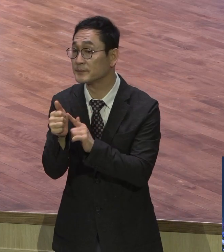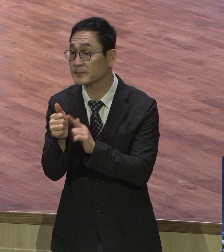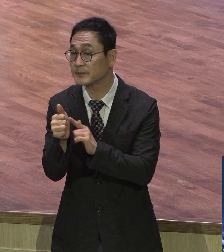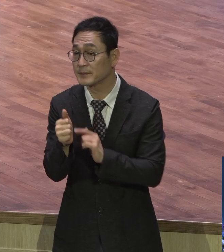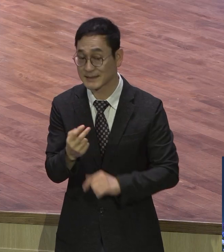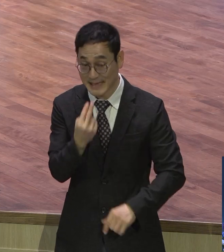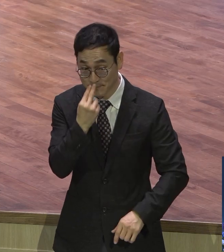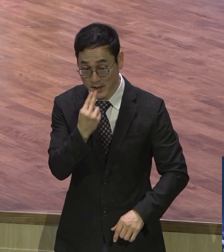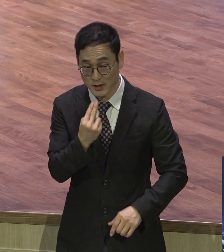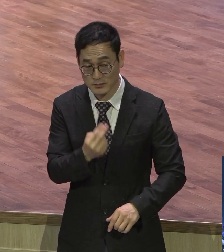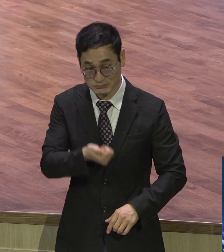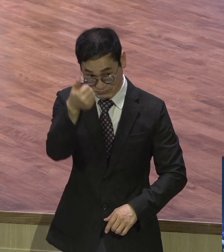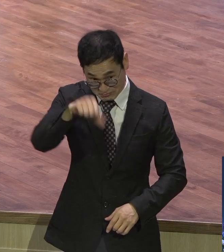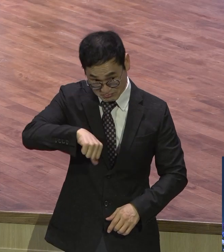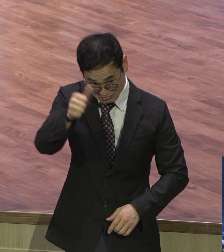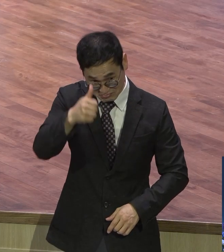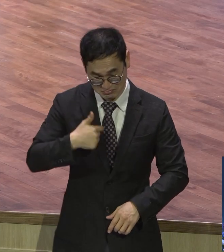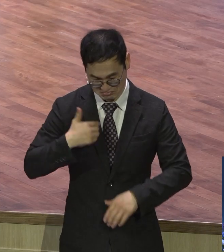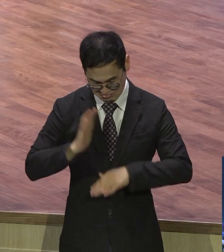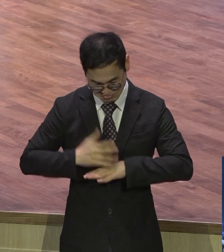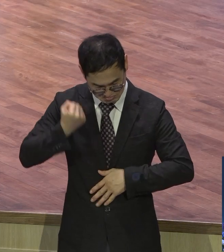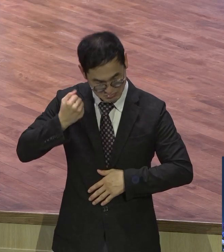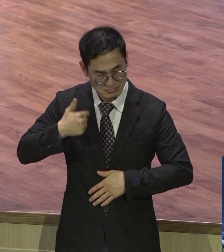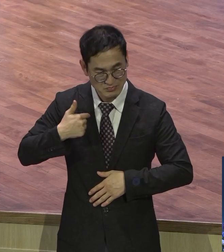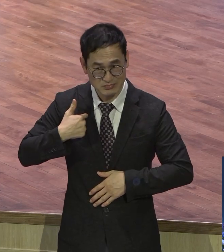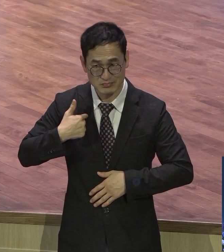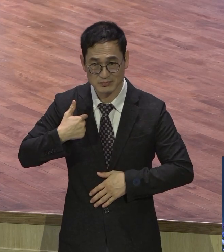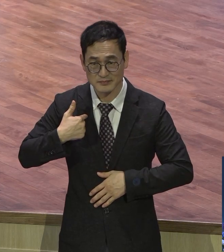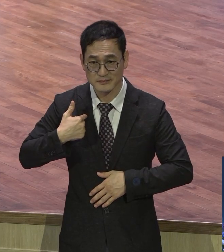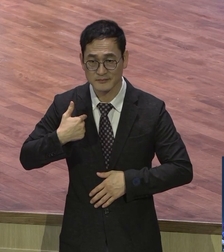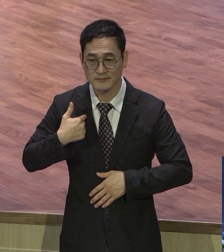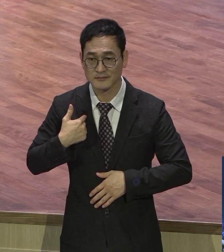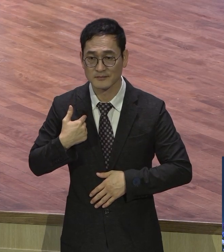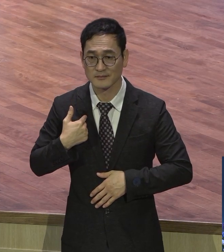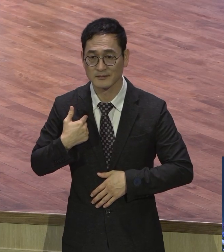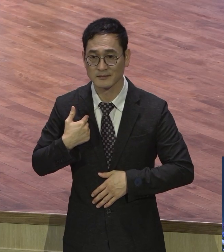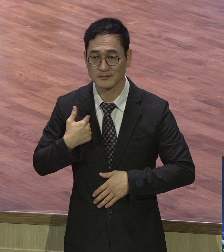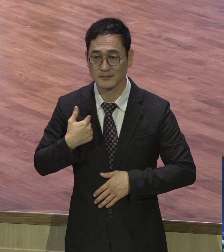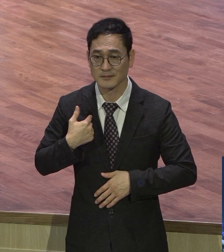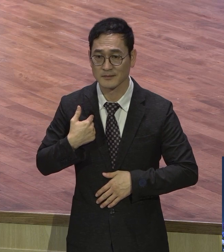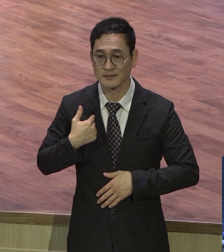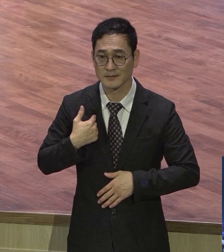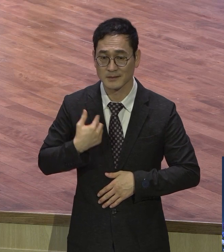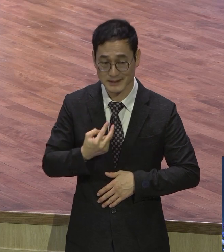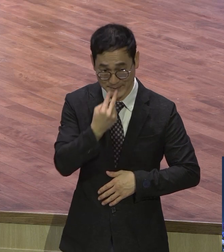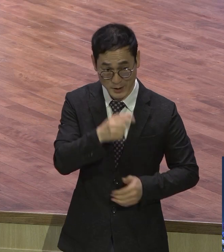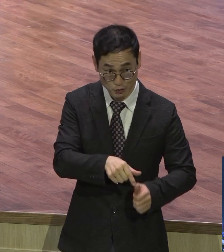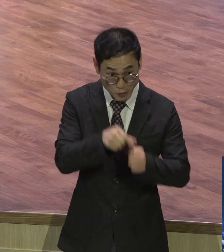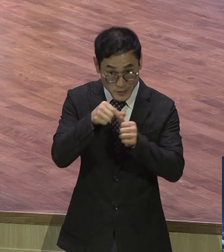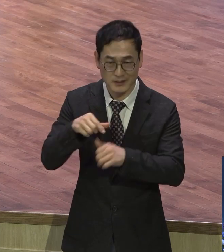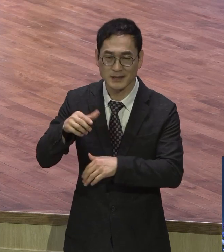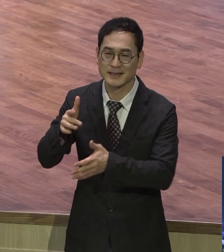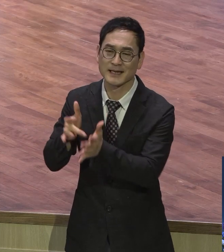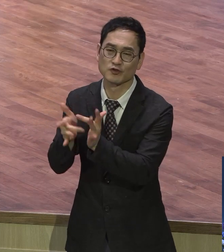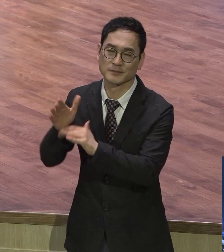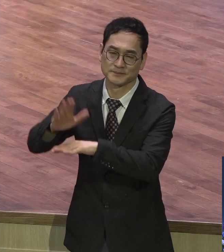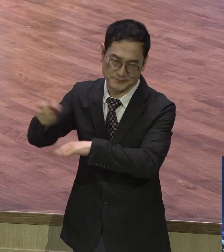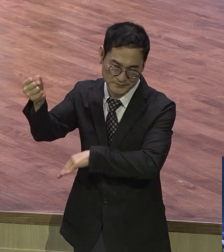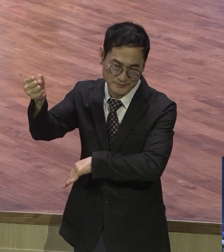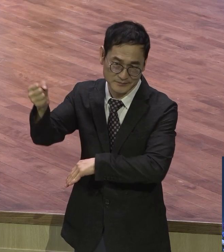내게 달렸다. 생명의 주인이란 거예요. 생명의 주인. 여러분의 생명은 주님께